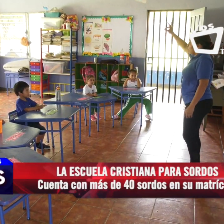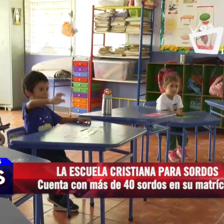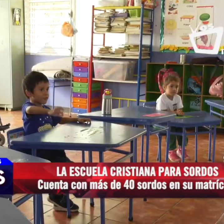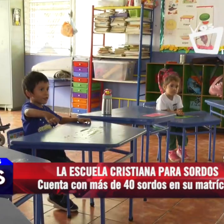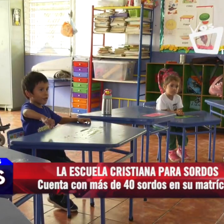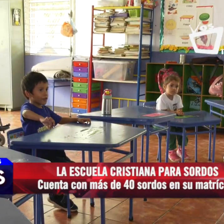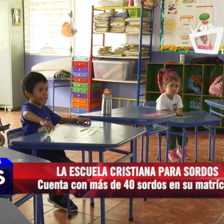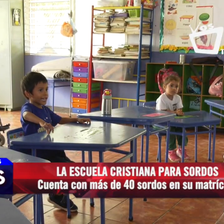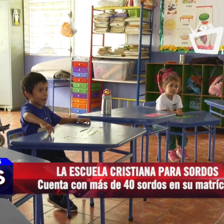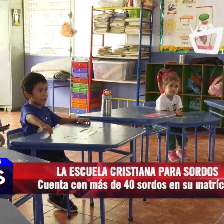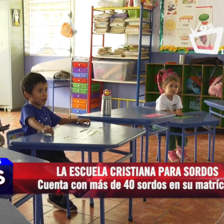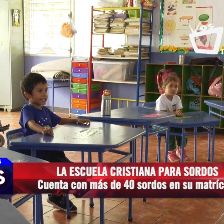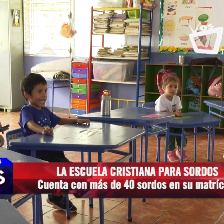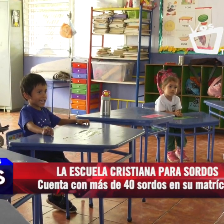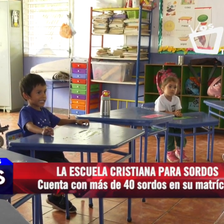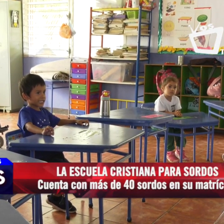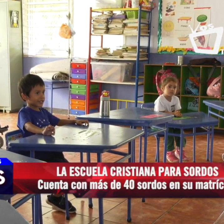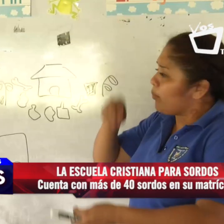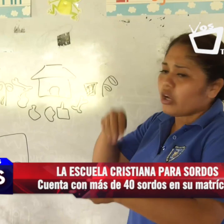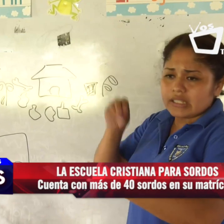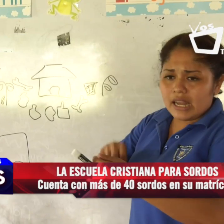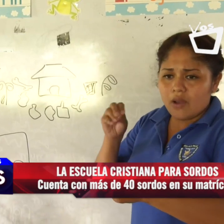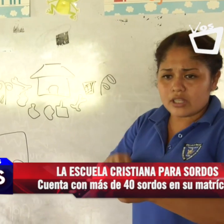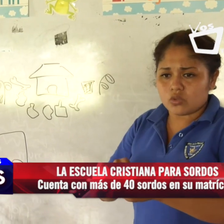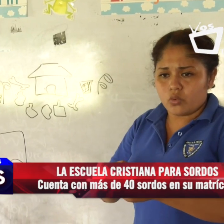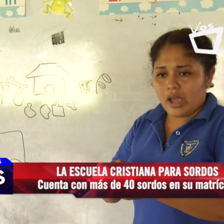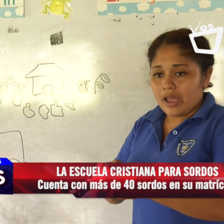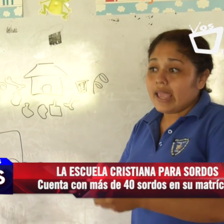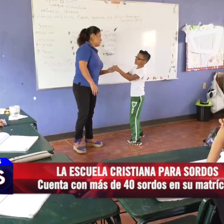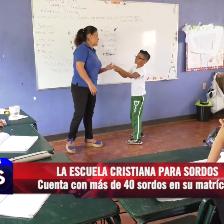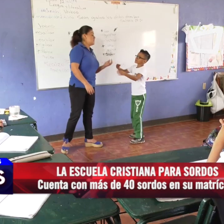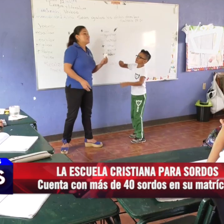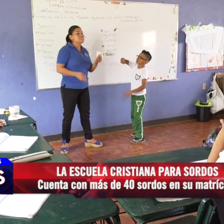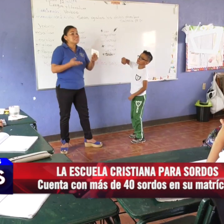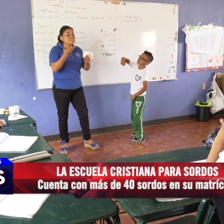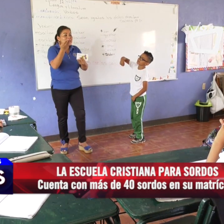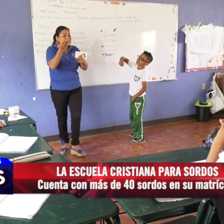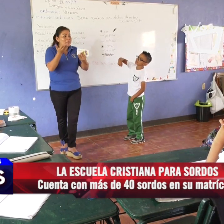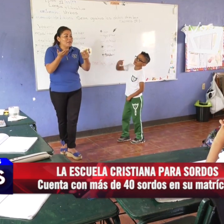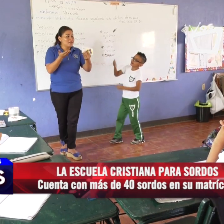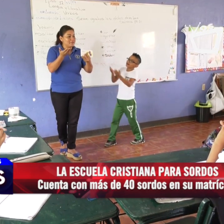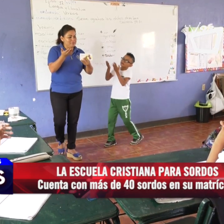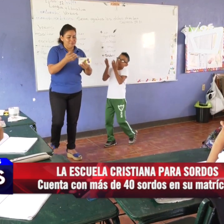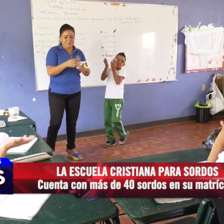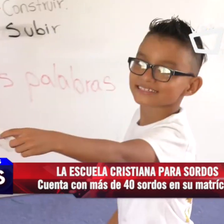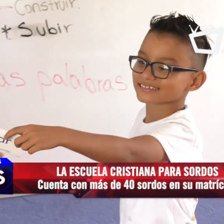Este es el caso de la Escuela Cristiana para Sordos, en donde oyentes y no oyentes conviven y aprenden juntos.